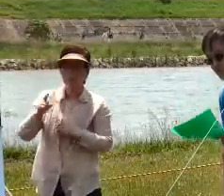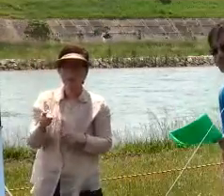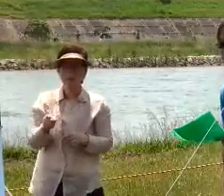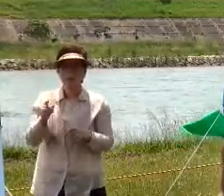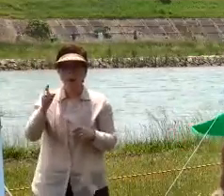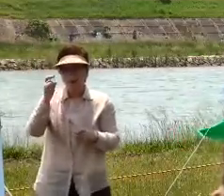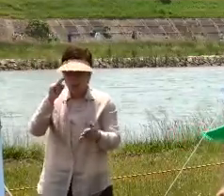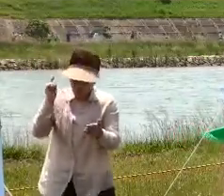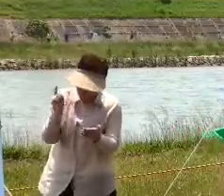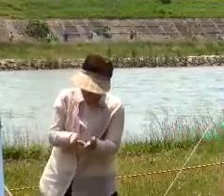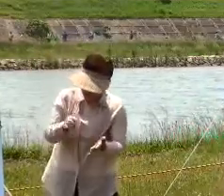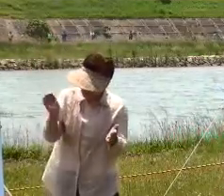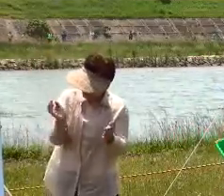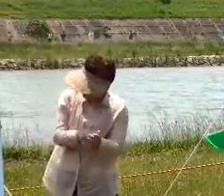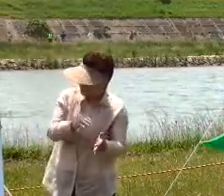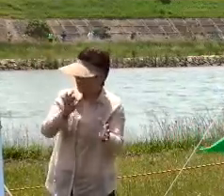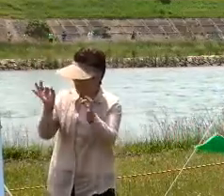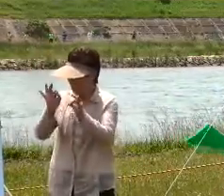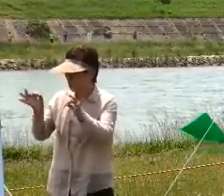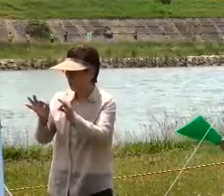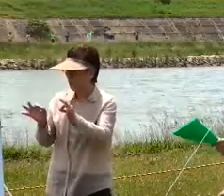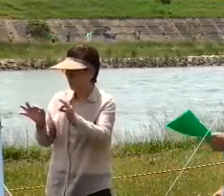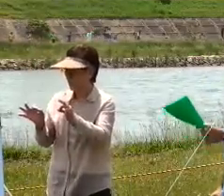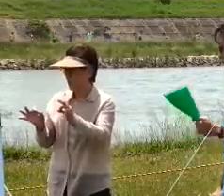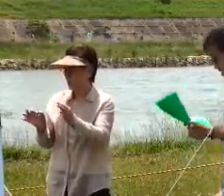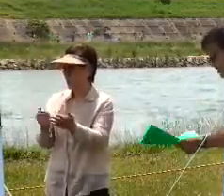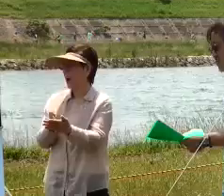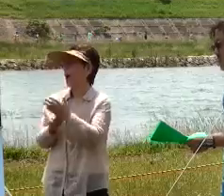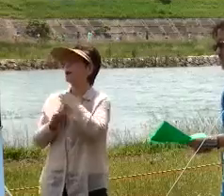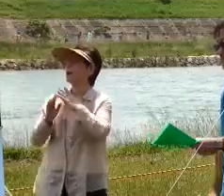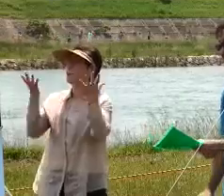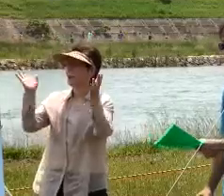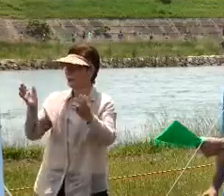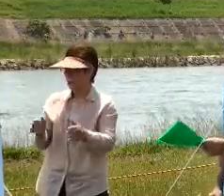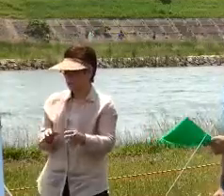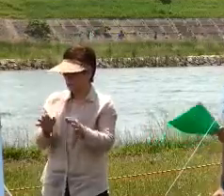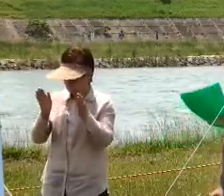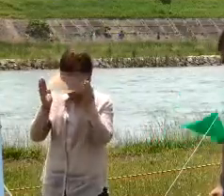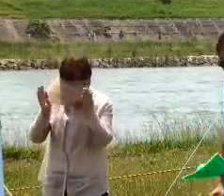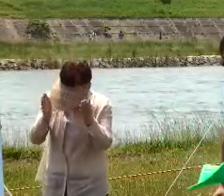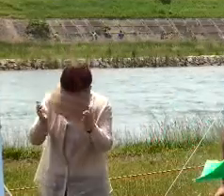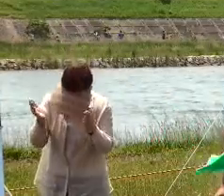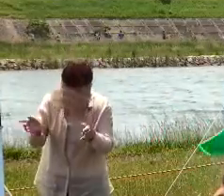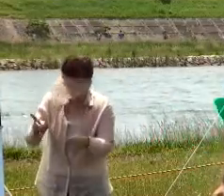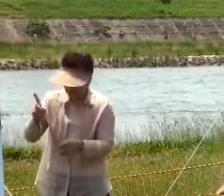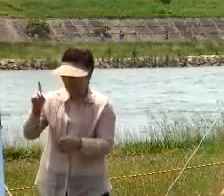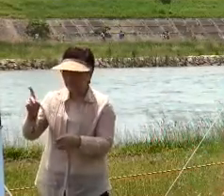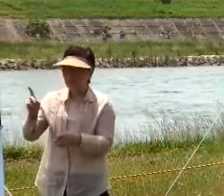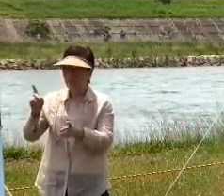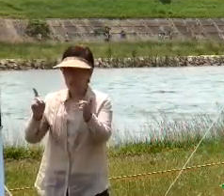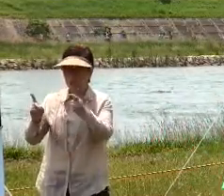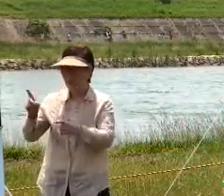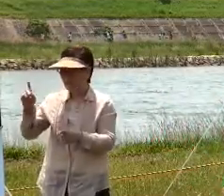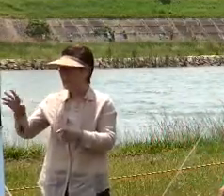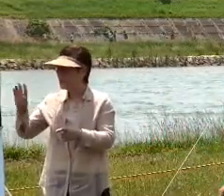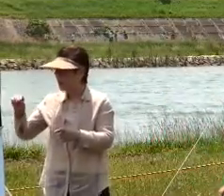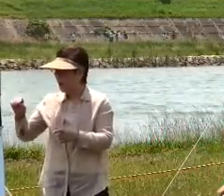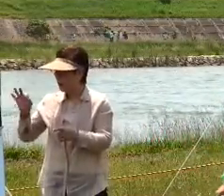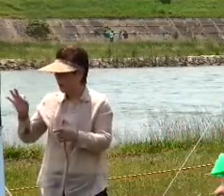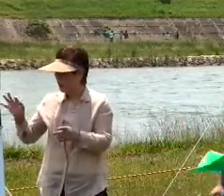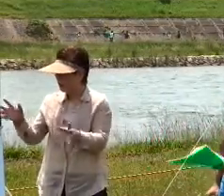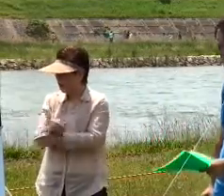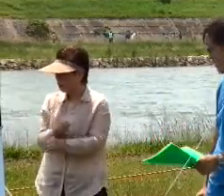見つけるまで探し回ると書いてあるでしょ。見つけるまで、見つけるまで、1万円なくしたら見つけるまで探すでし